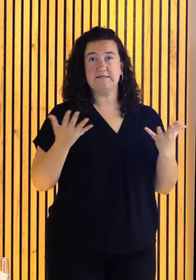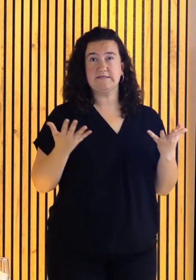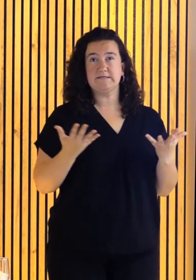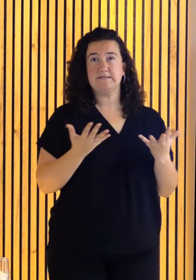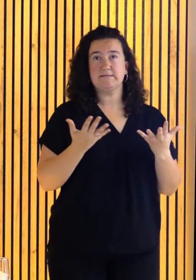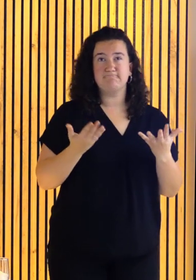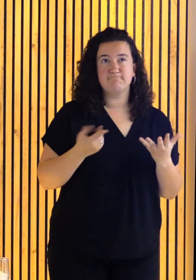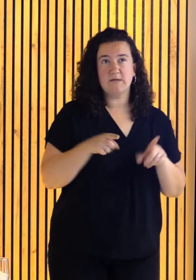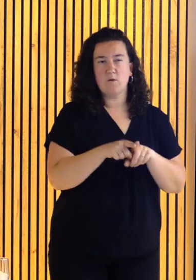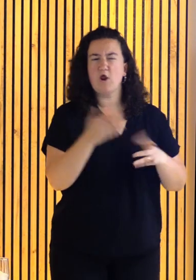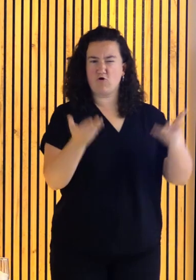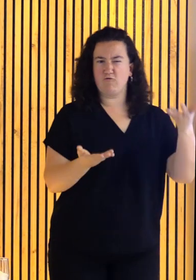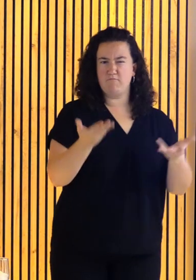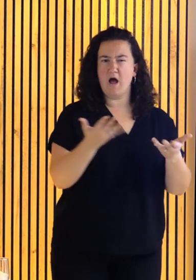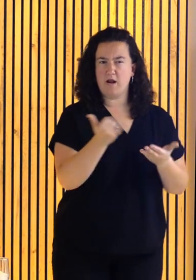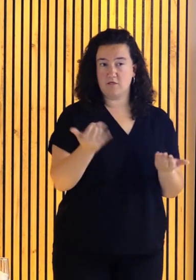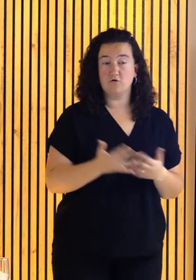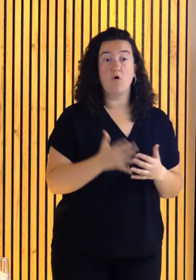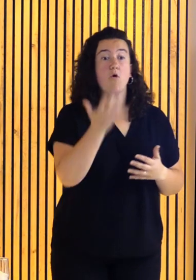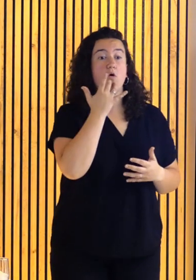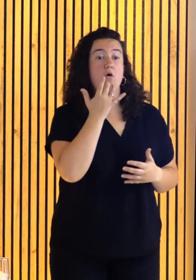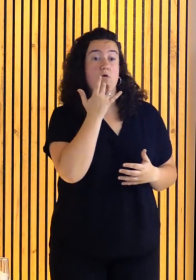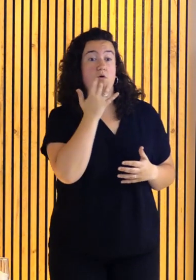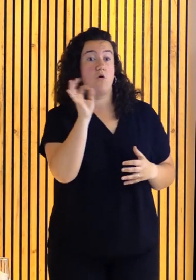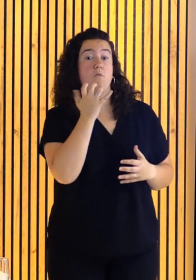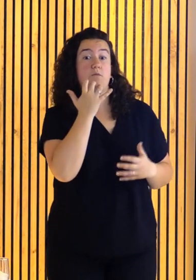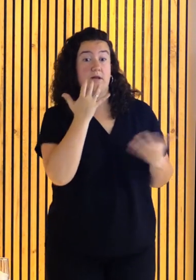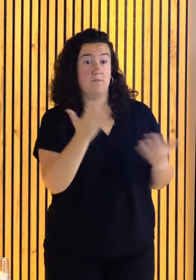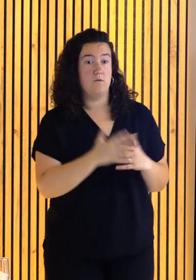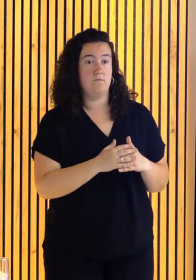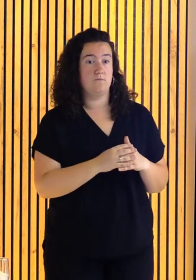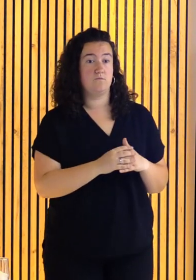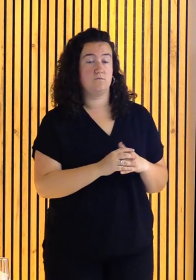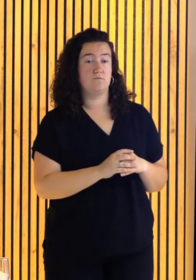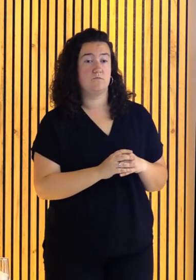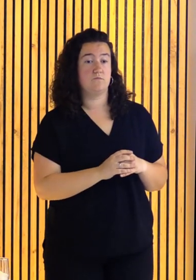pareko tasun batzuk, ez da? Edo adibidez, sexu orientazioa